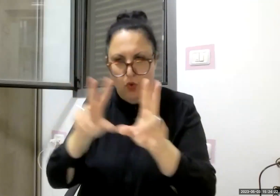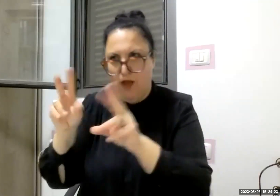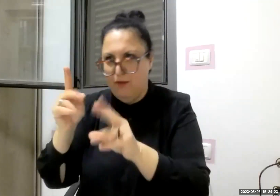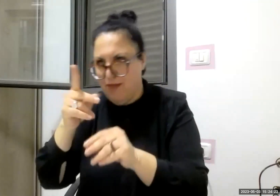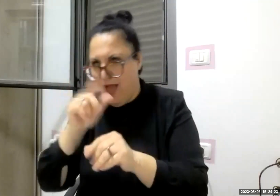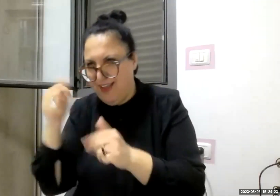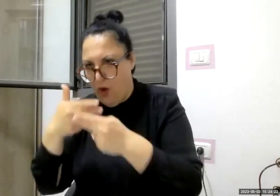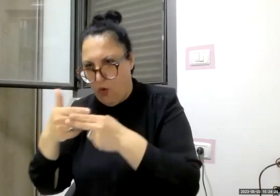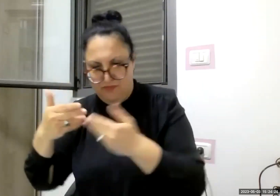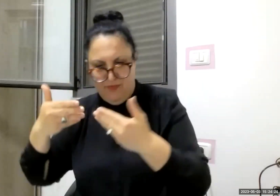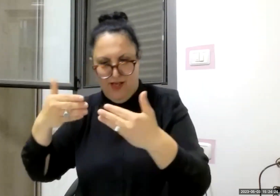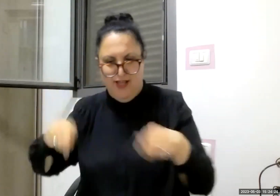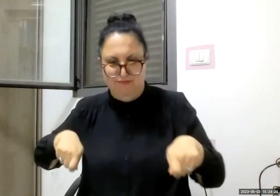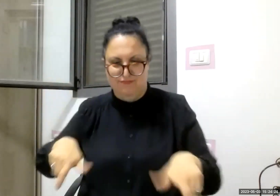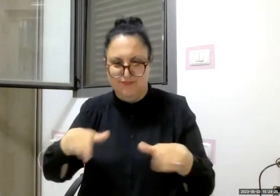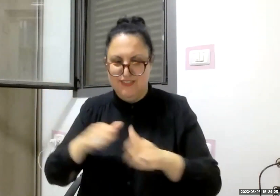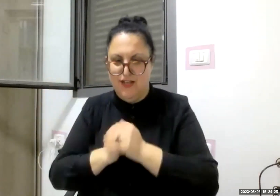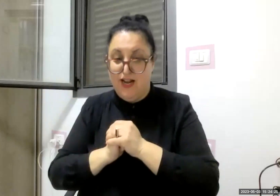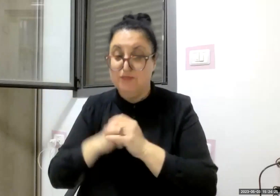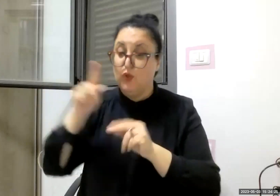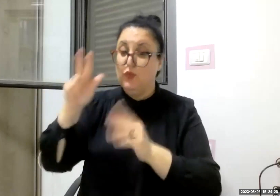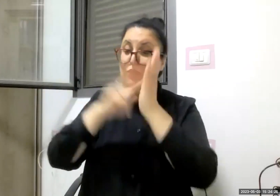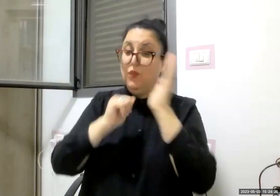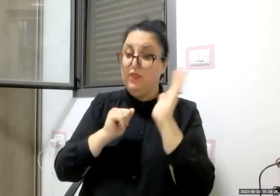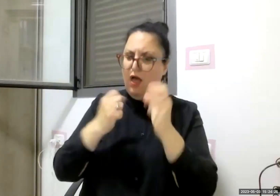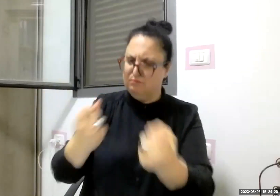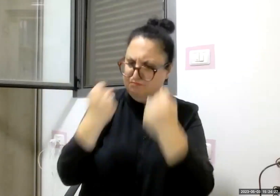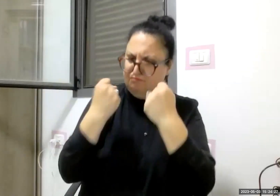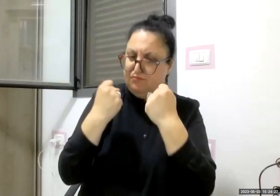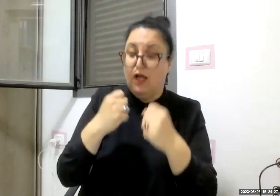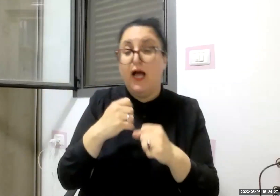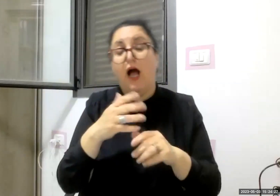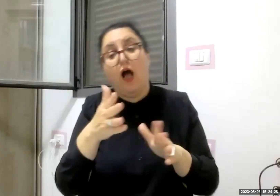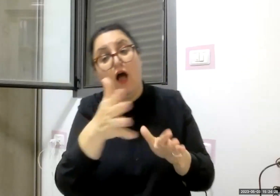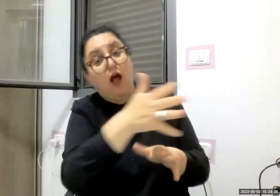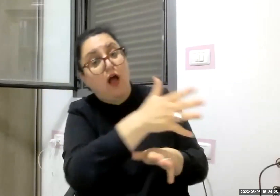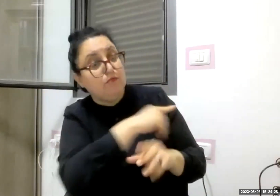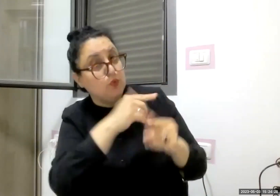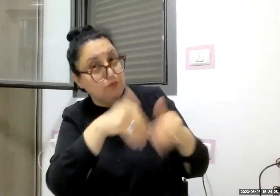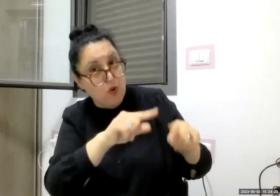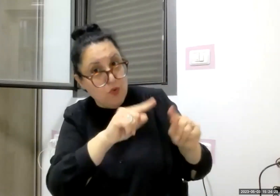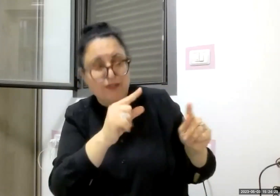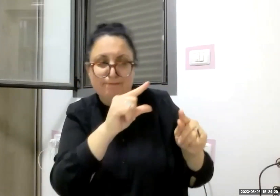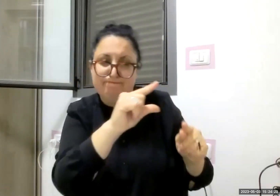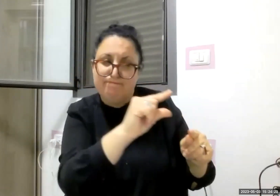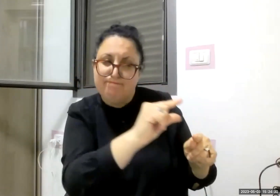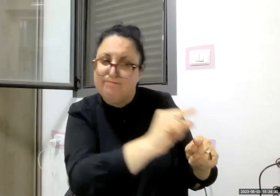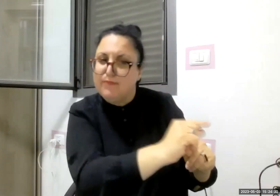מסמנת בצורה הקרובה ביותר לנחה של כיסא גלגלים. זו תמונה מאוד חזקה. שאר